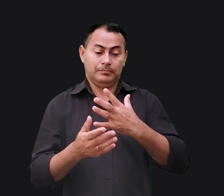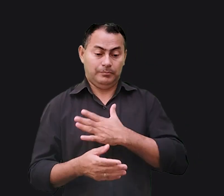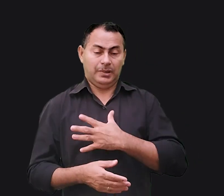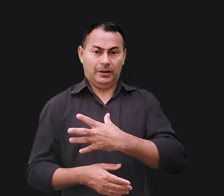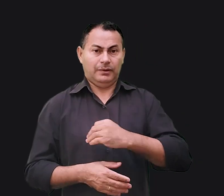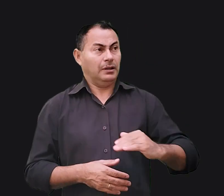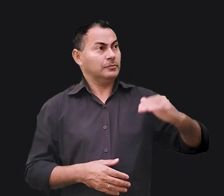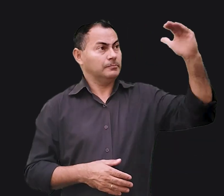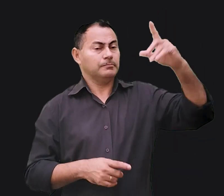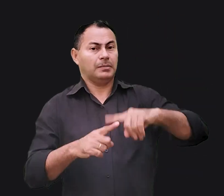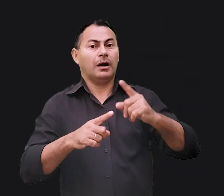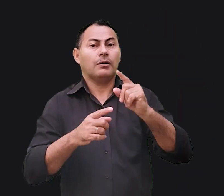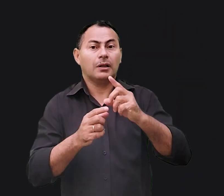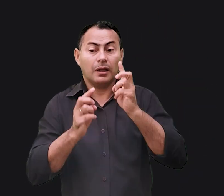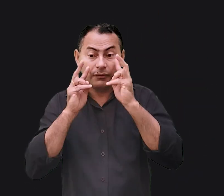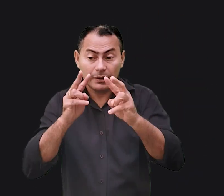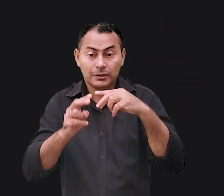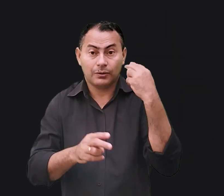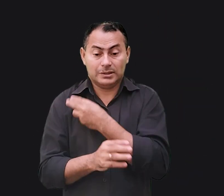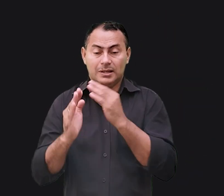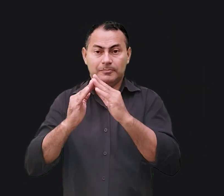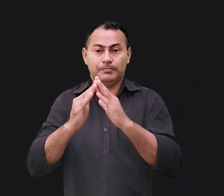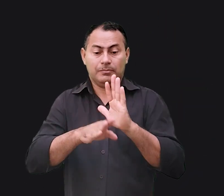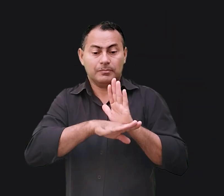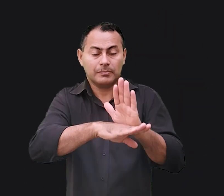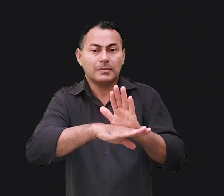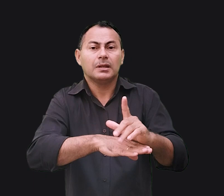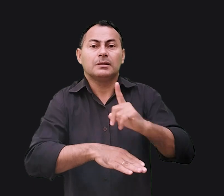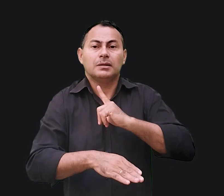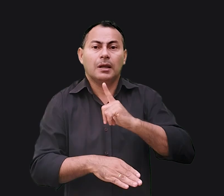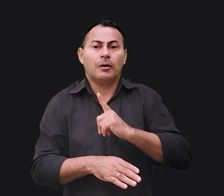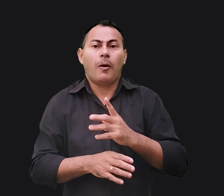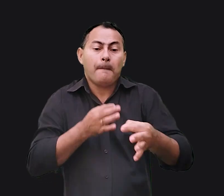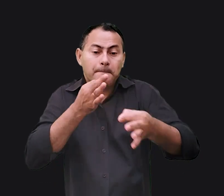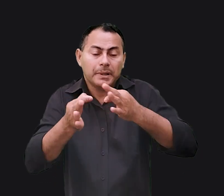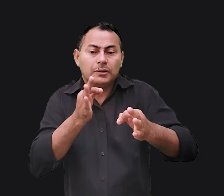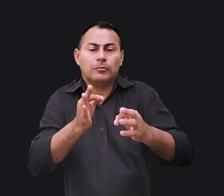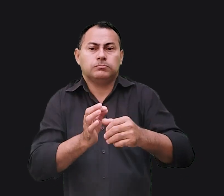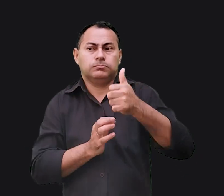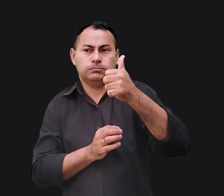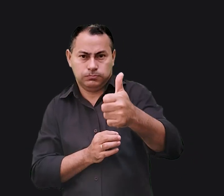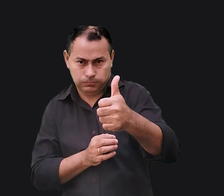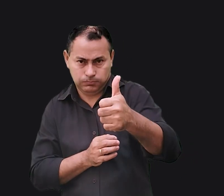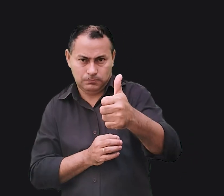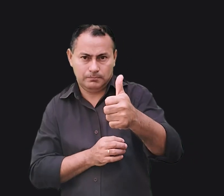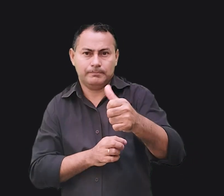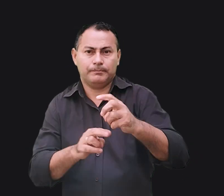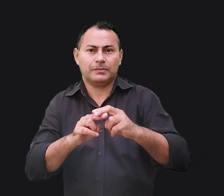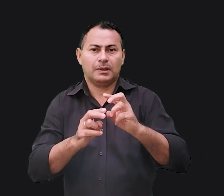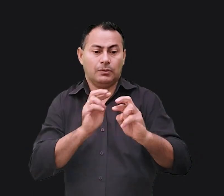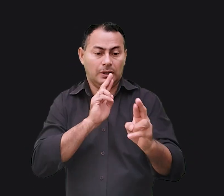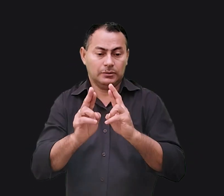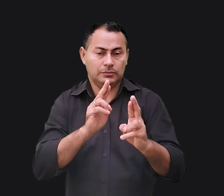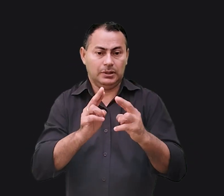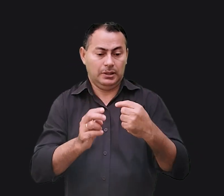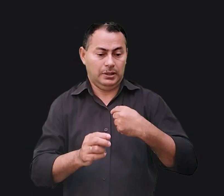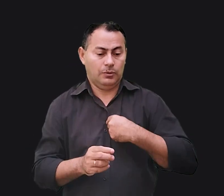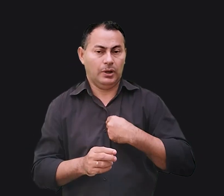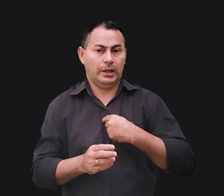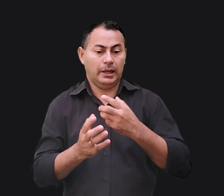filha já é adulta, mas o que ela viu em nossa casa ajudou para que ela tivesse uma opinião positiva a respeito do relacionamento entre o homem